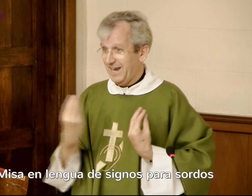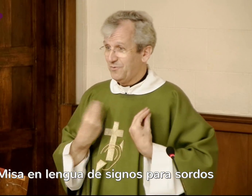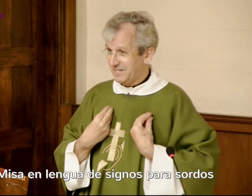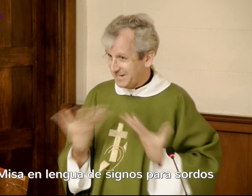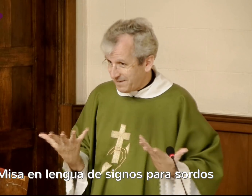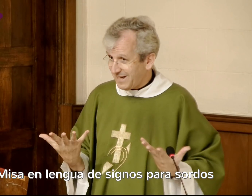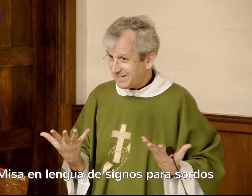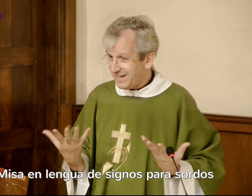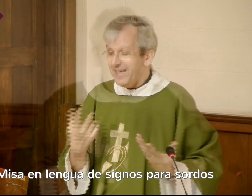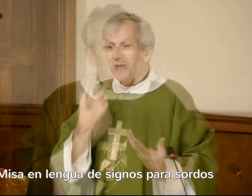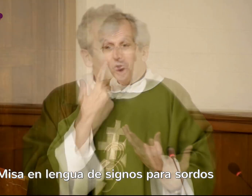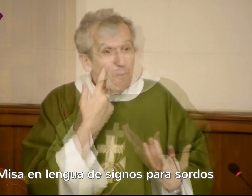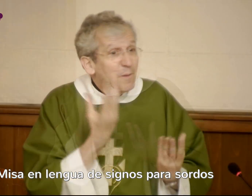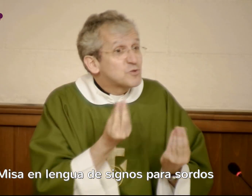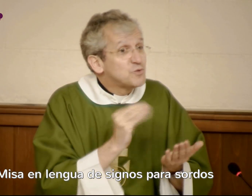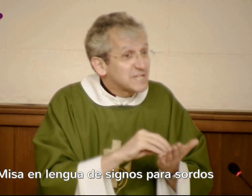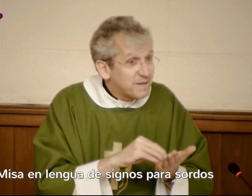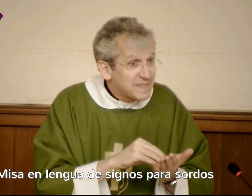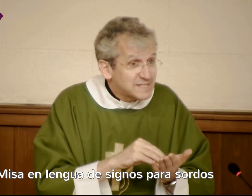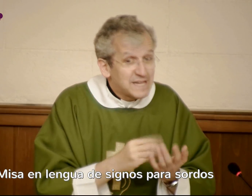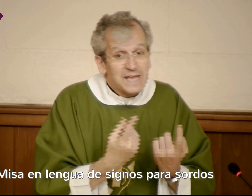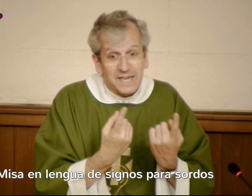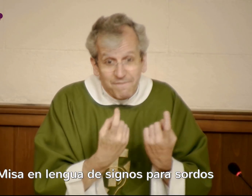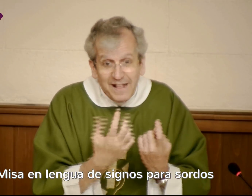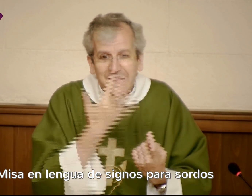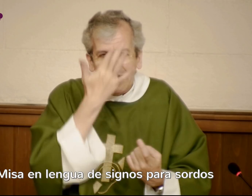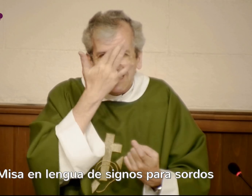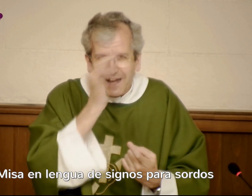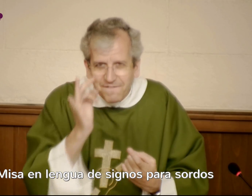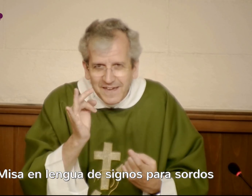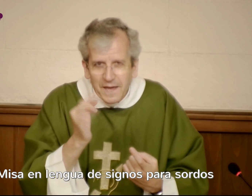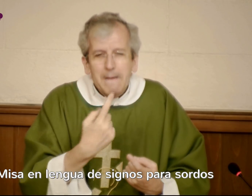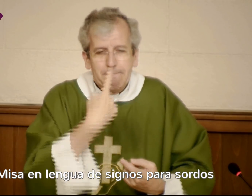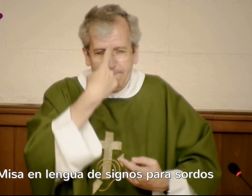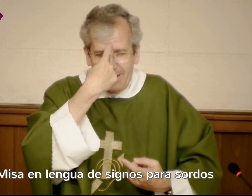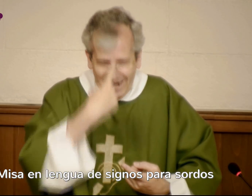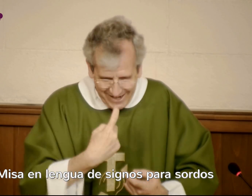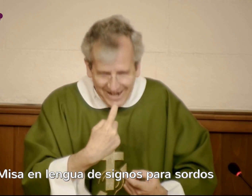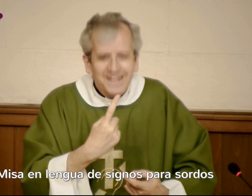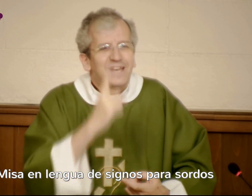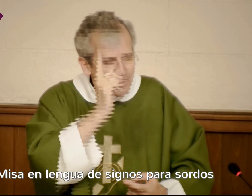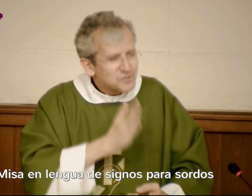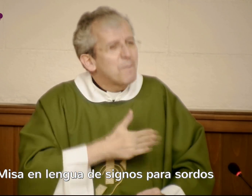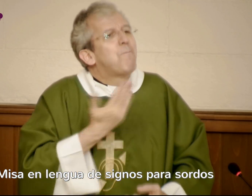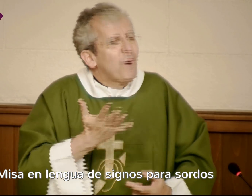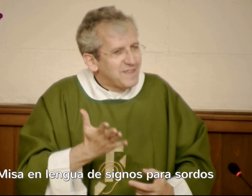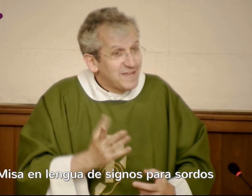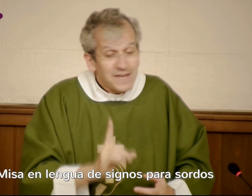en nuestras vidas. Como vemos muchas veces que falta esa fe para creer que Dios puede, que